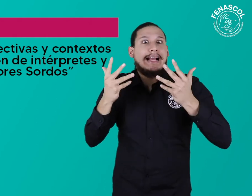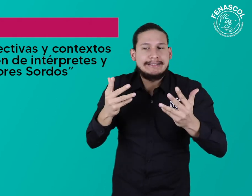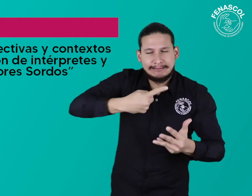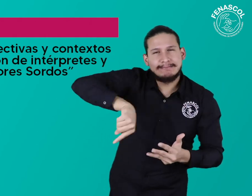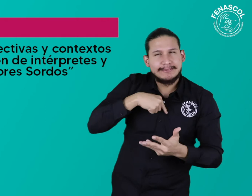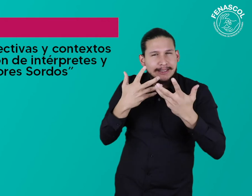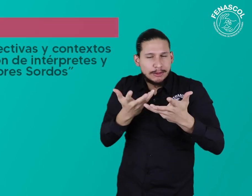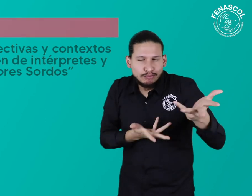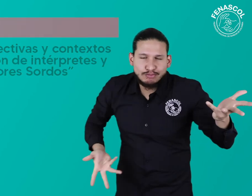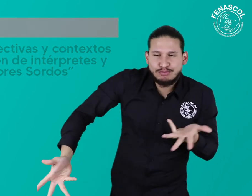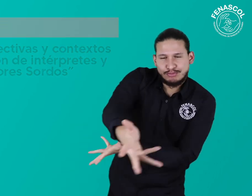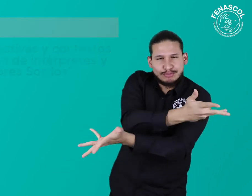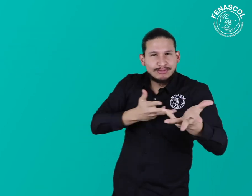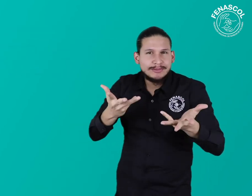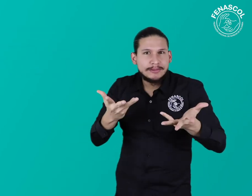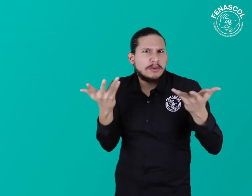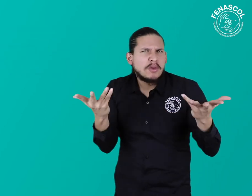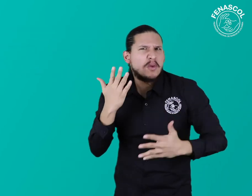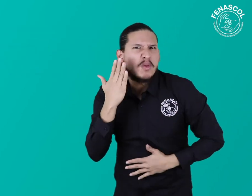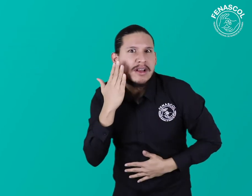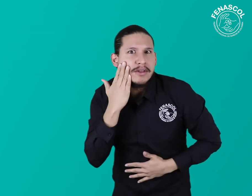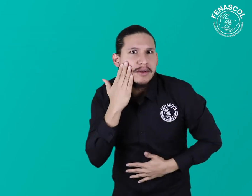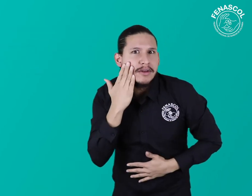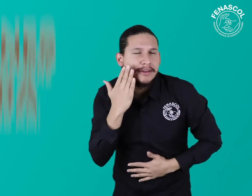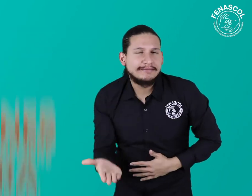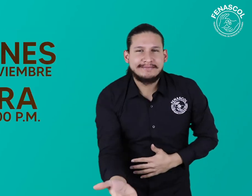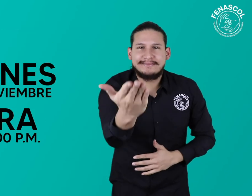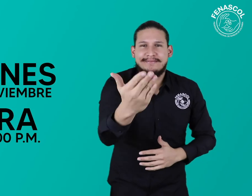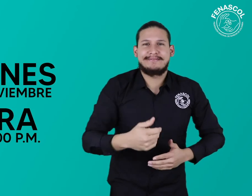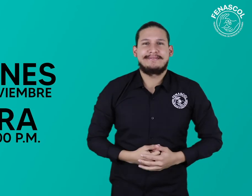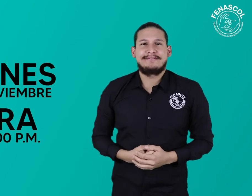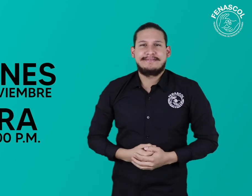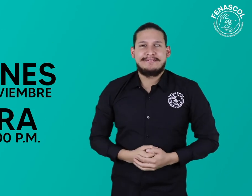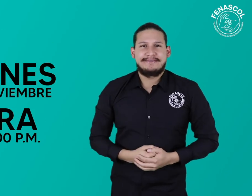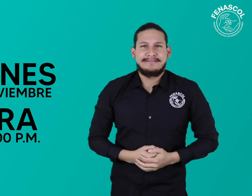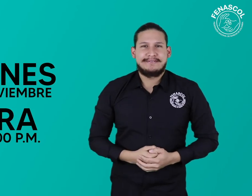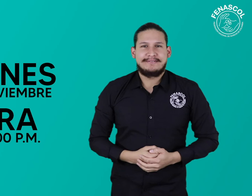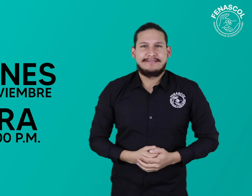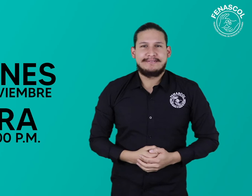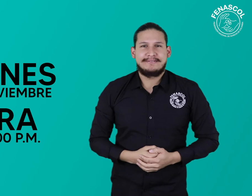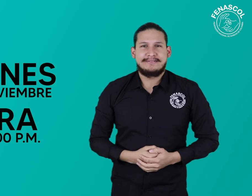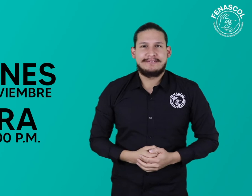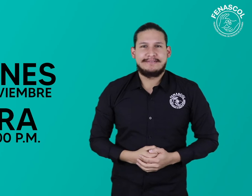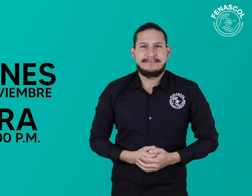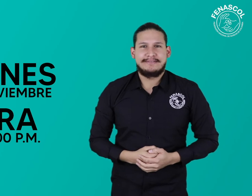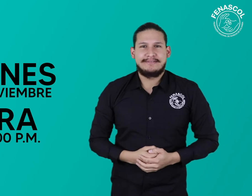este tema. Será el viernes 27 de noviembre de 4 a 6 de la tarde.